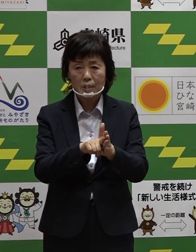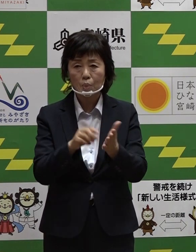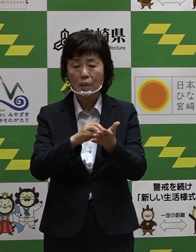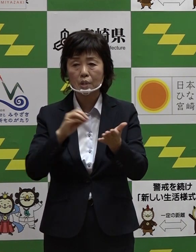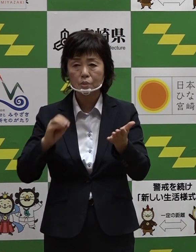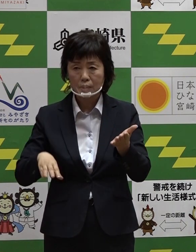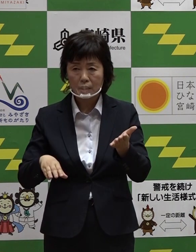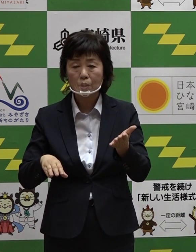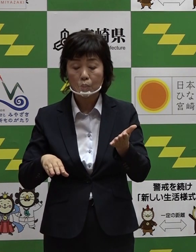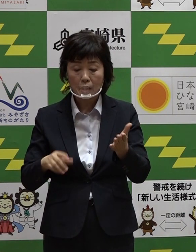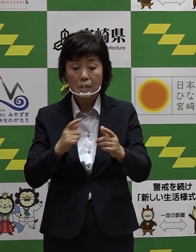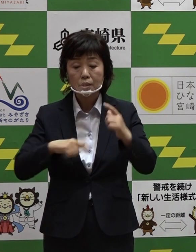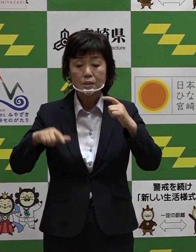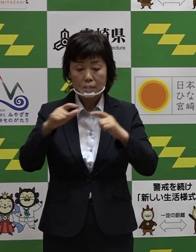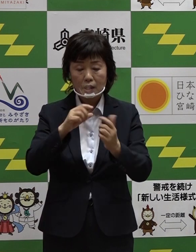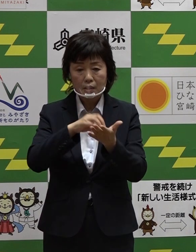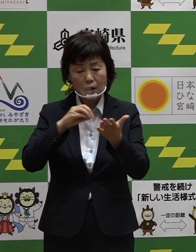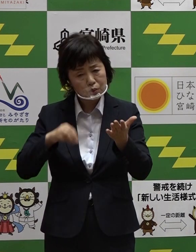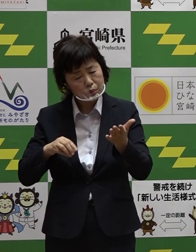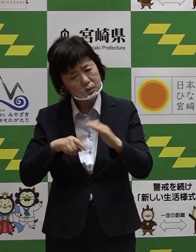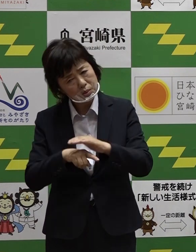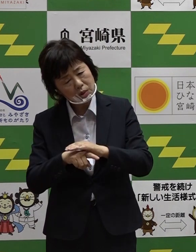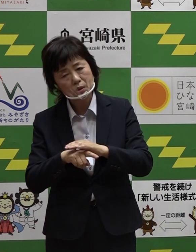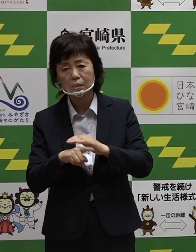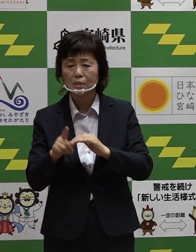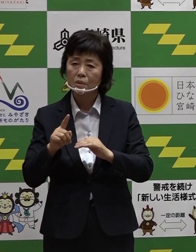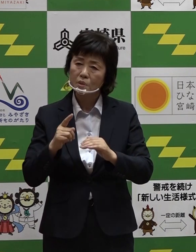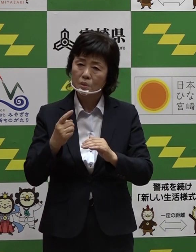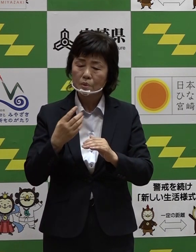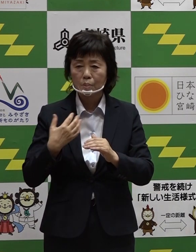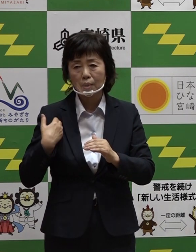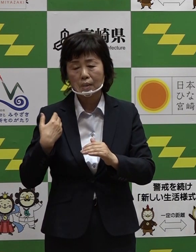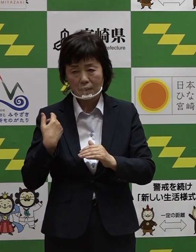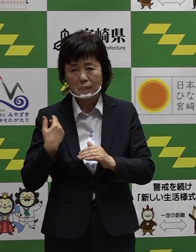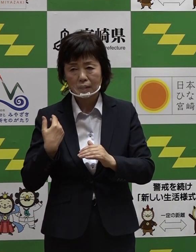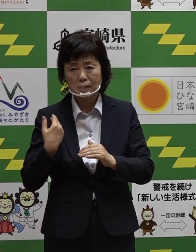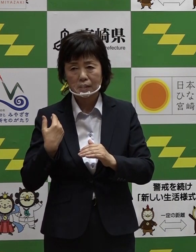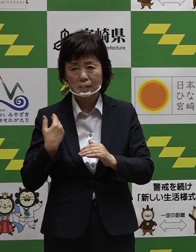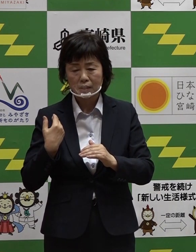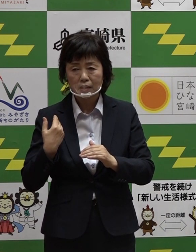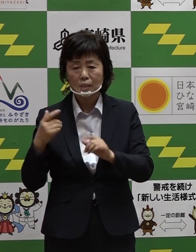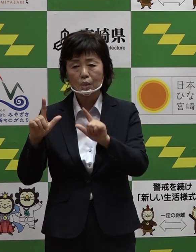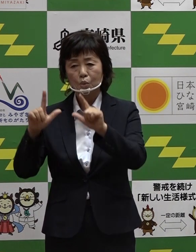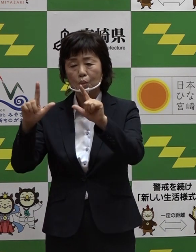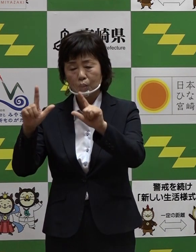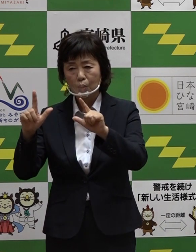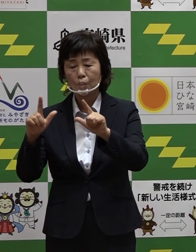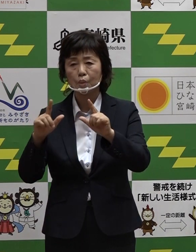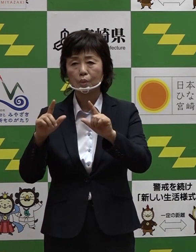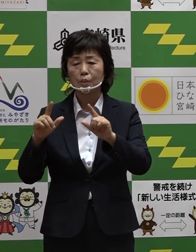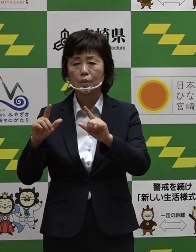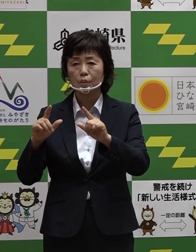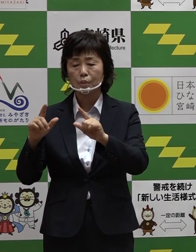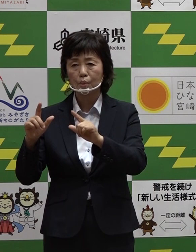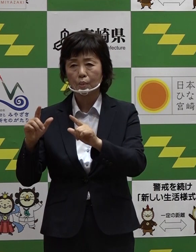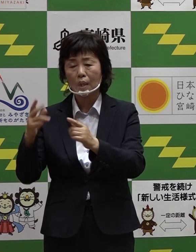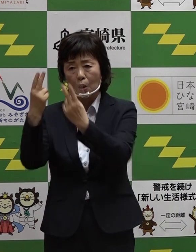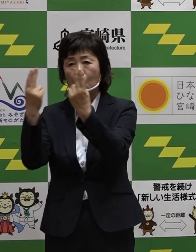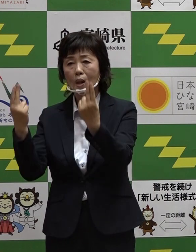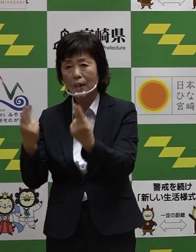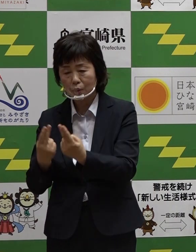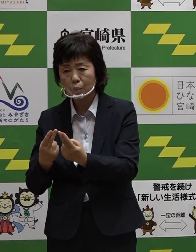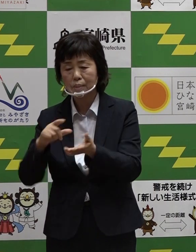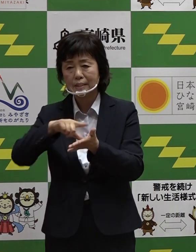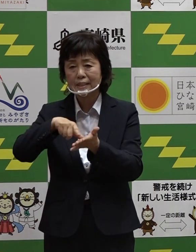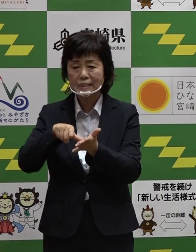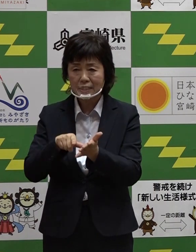されていたものがさらに解除っていうのもちょっと難しいなと。その要するに首都圏、北海道、北九州への往来について、 そういう個別